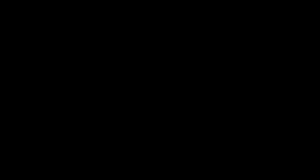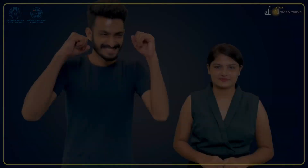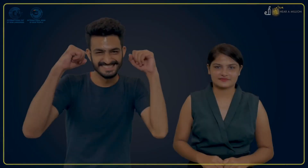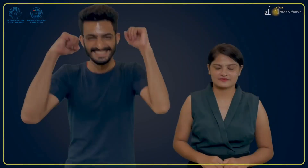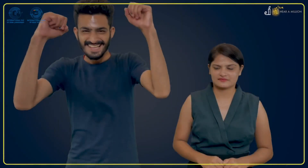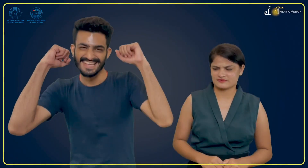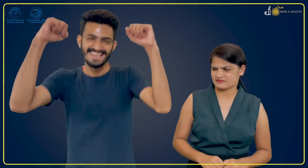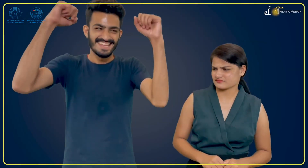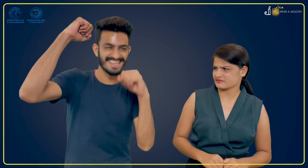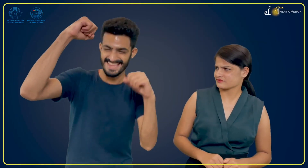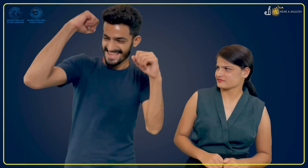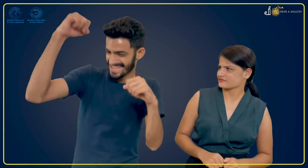कि यह